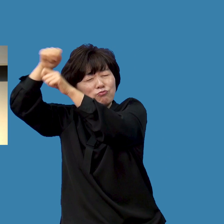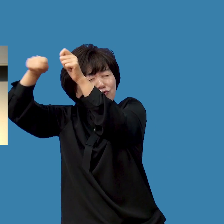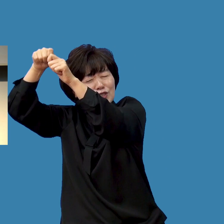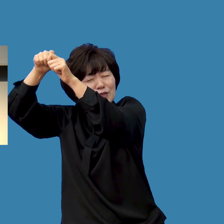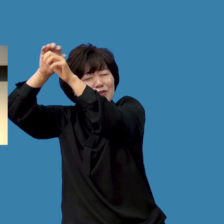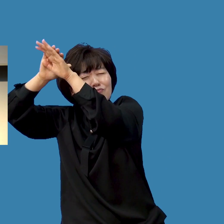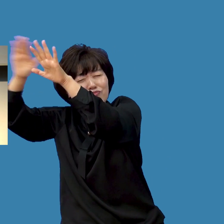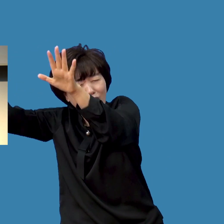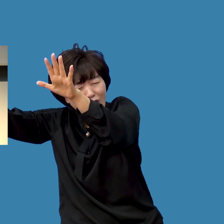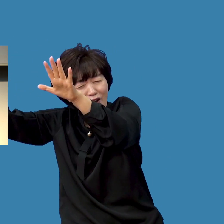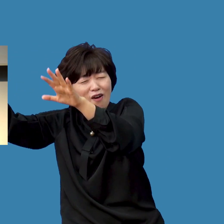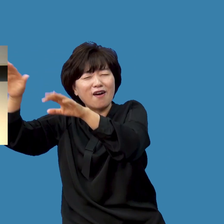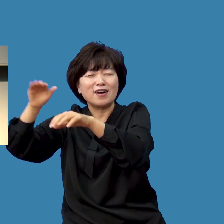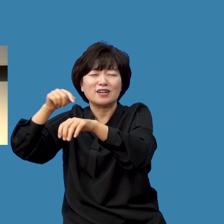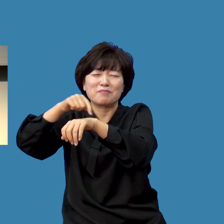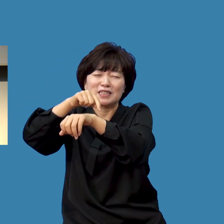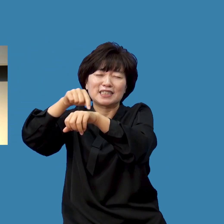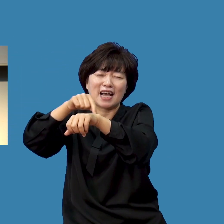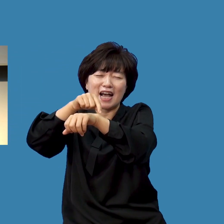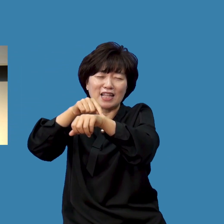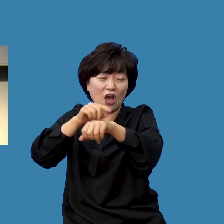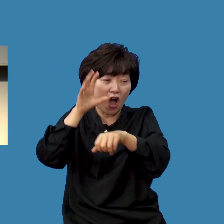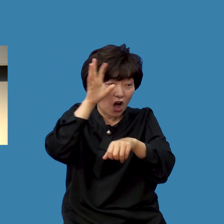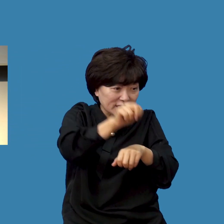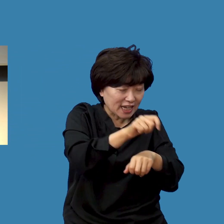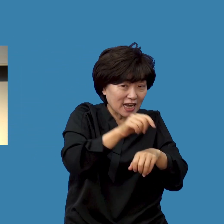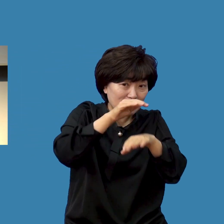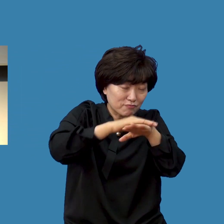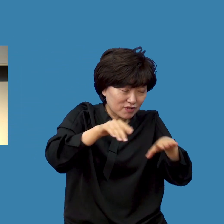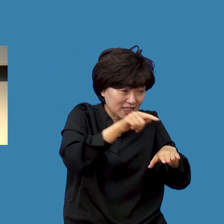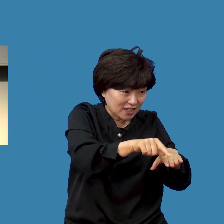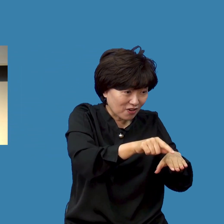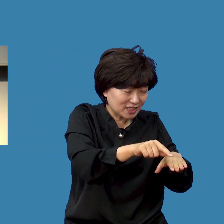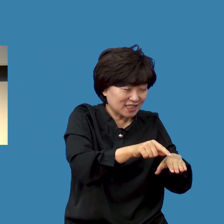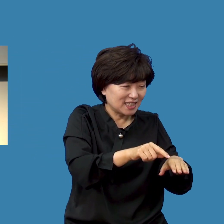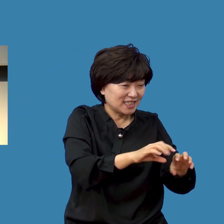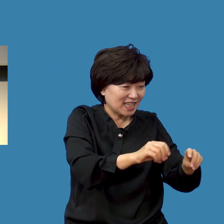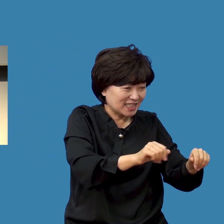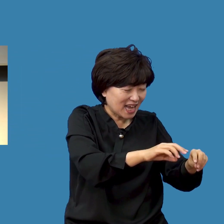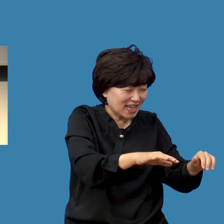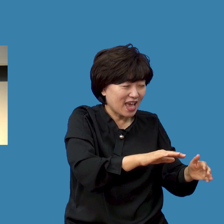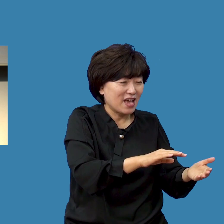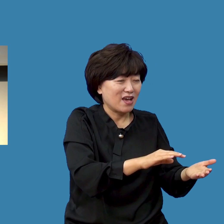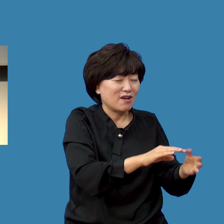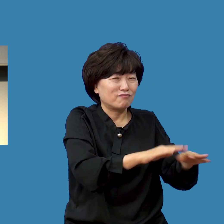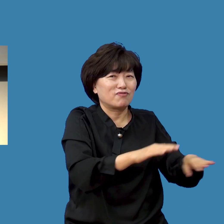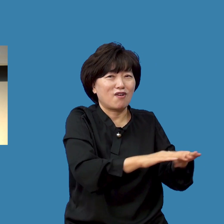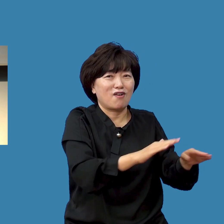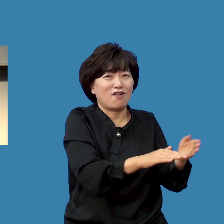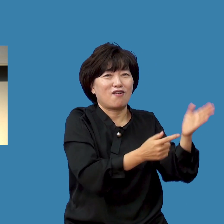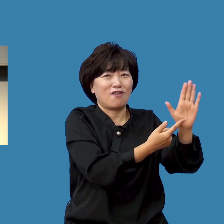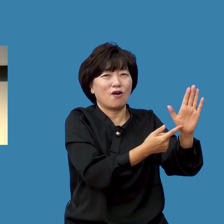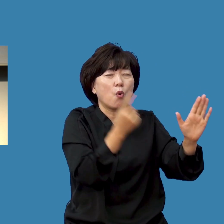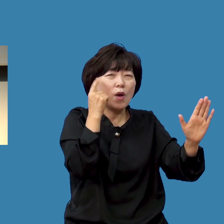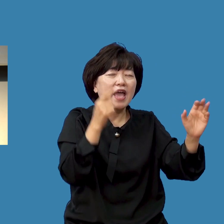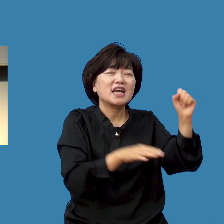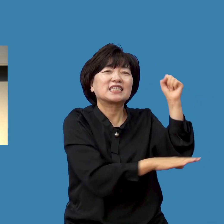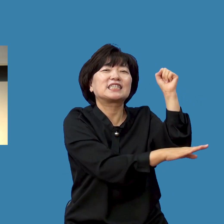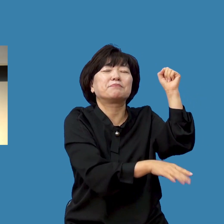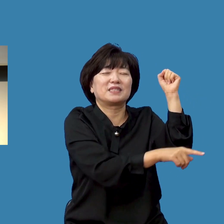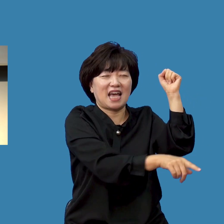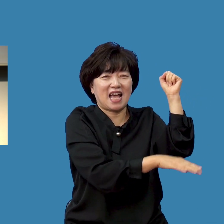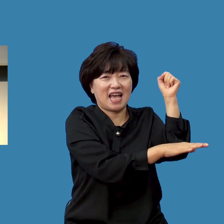뭔가 영적인 세계 걸 풀었어. 그럼 딜레이가 있지만 언젠가는 그 풀린 것이 보이는 세계에도 그대로 풀어진단 말이야.